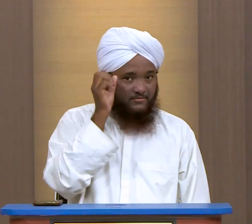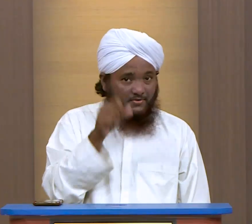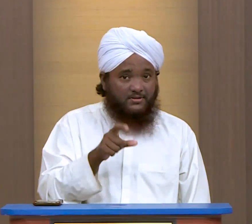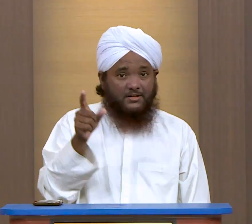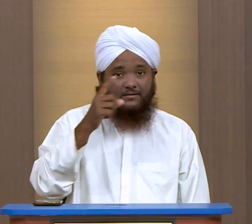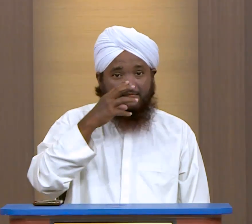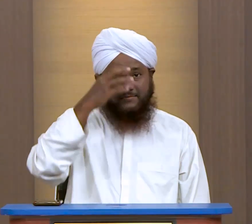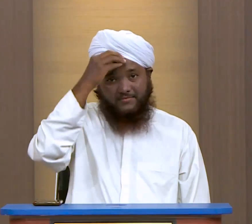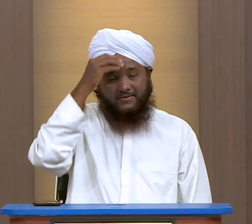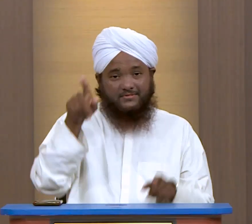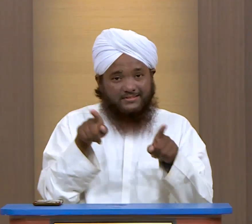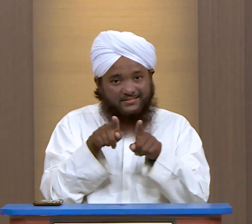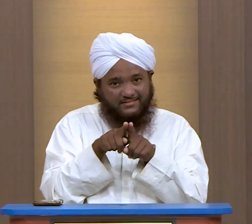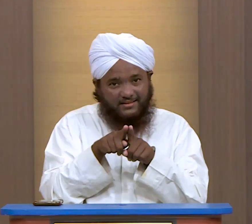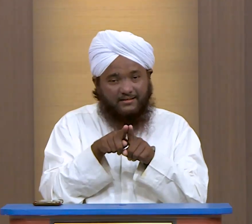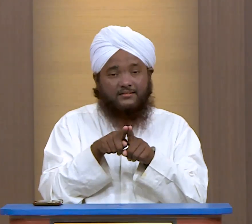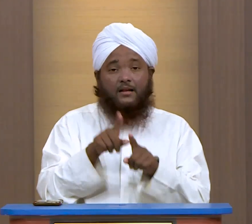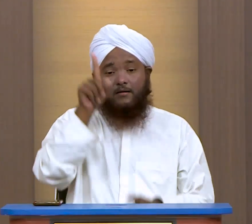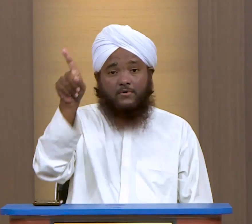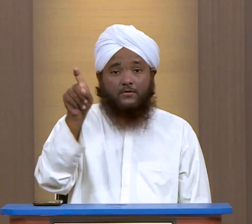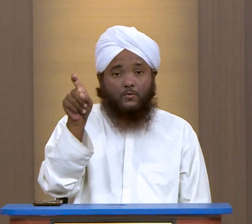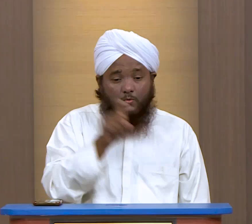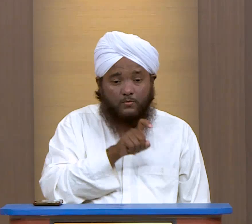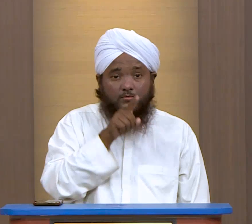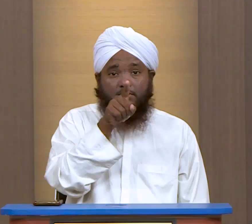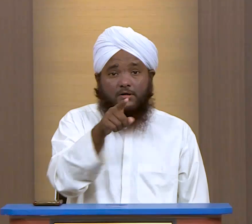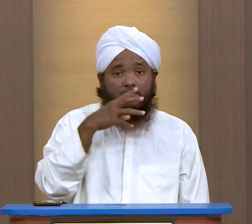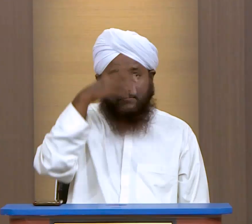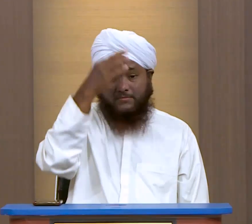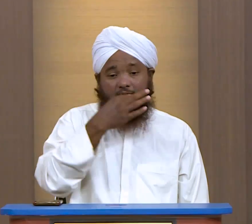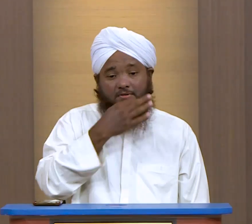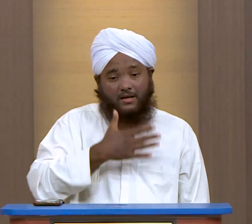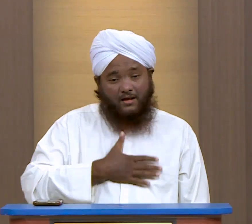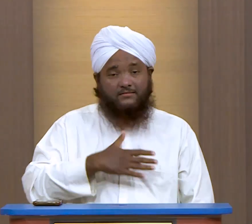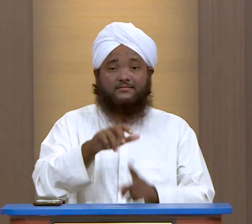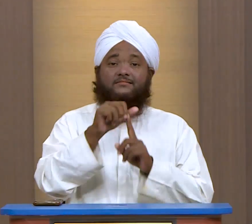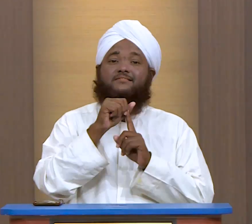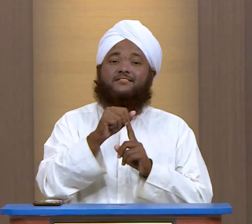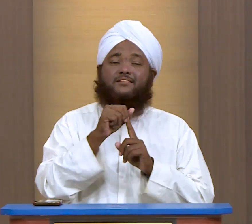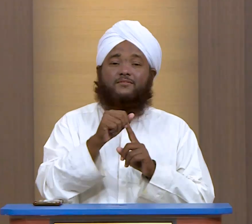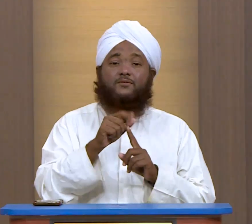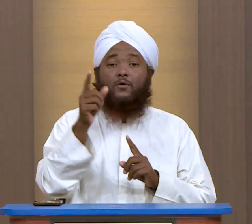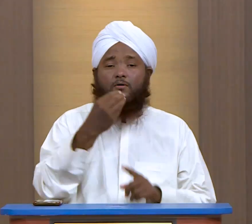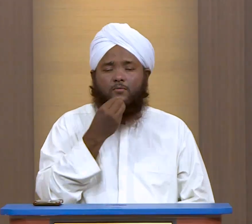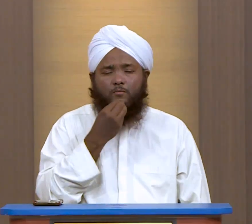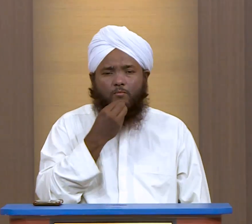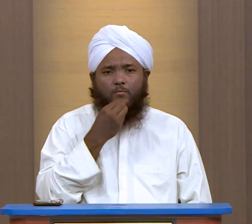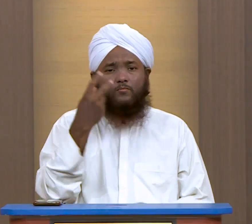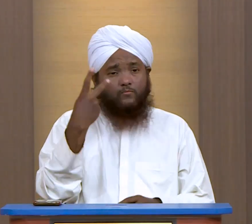والدین کے ساتھ حسن سلوک کا حکم دیا ہے، اور خصوصاً ان کے بڑھاپے میں زیادہ خدمت کی تاکید فرمائی